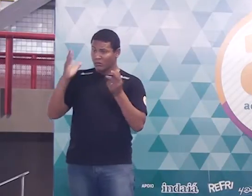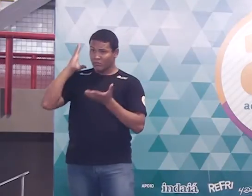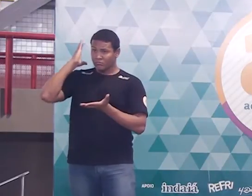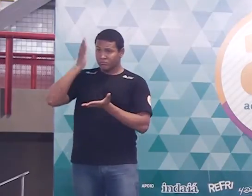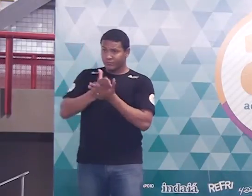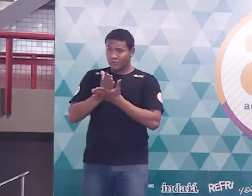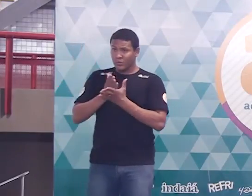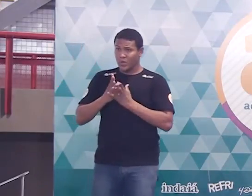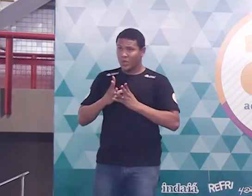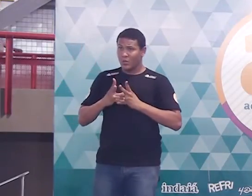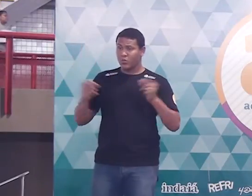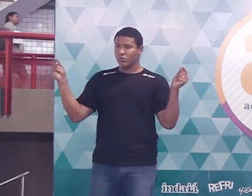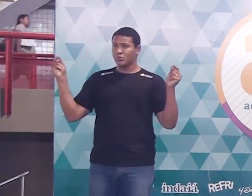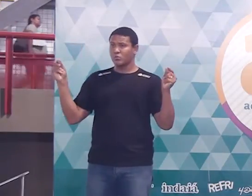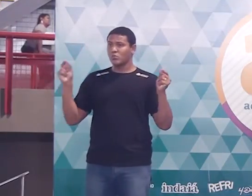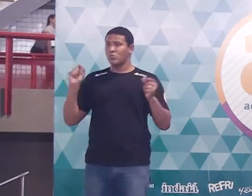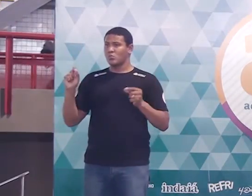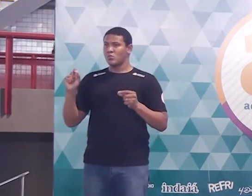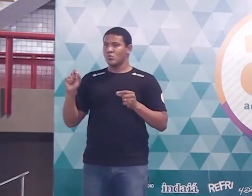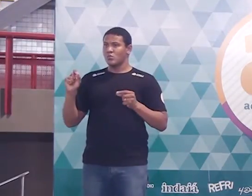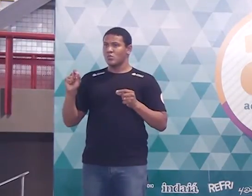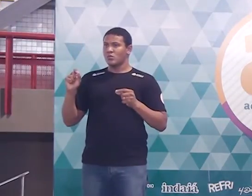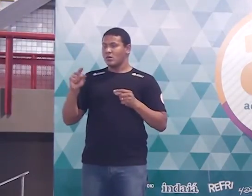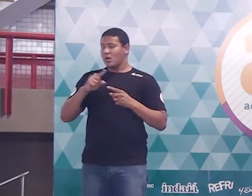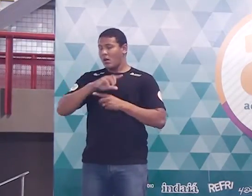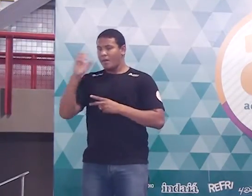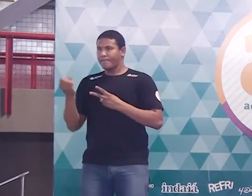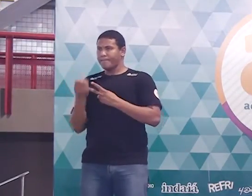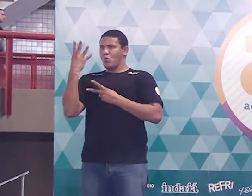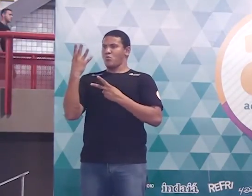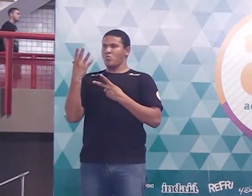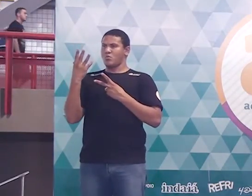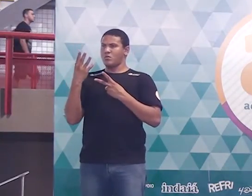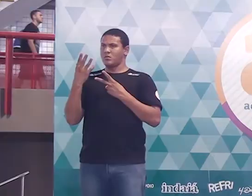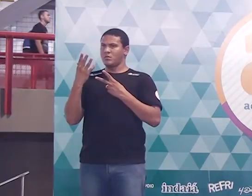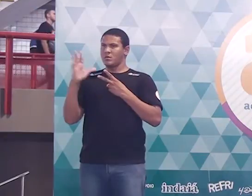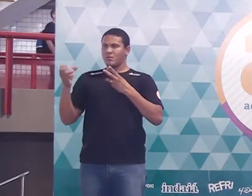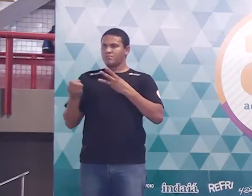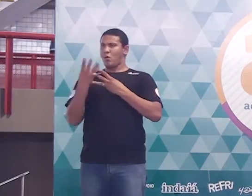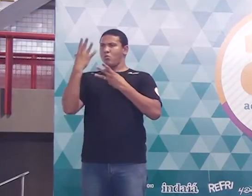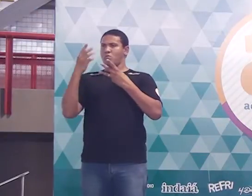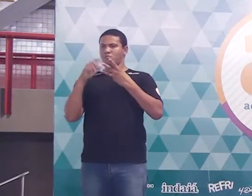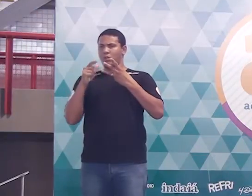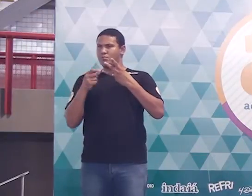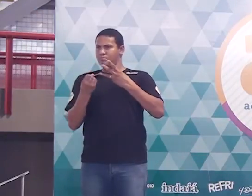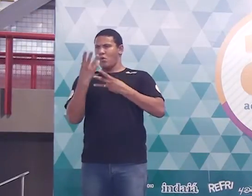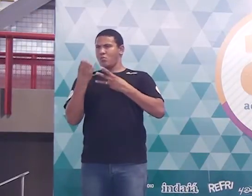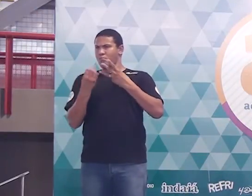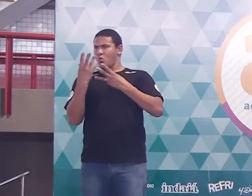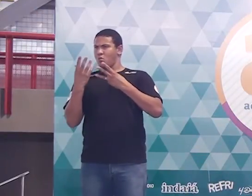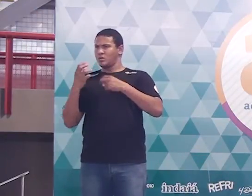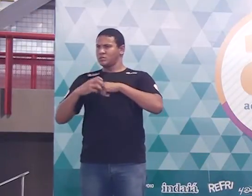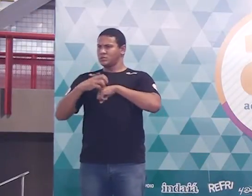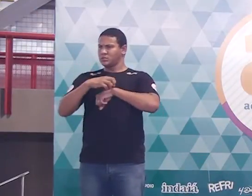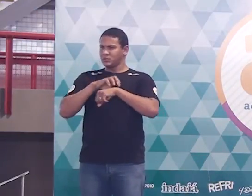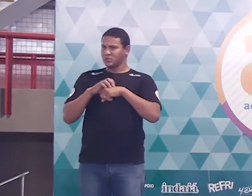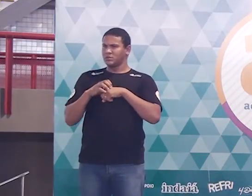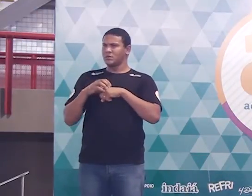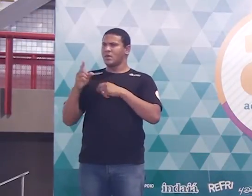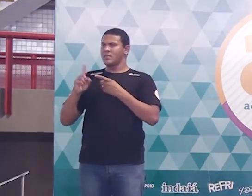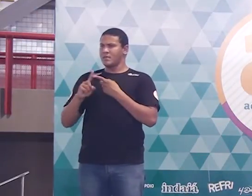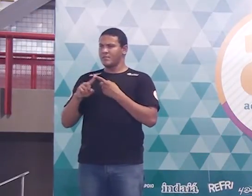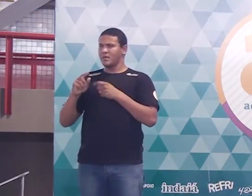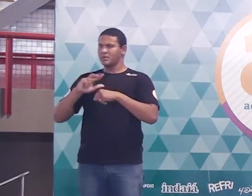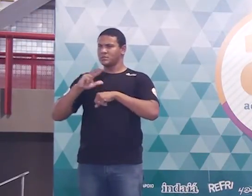doença, o que vai acontecer? Explode outra. Já tem 2 explodindo, quais são? Zika e chikungunya.